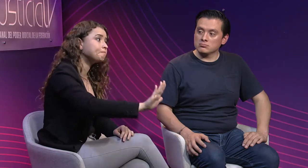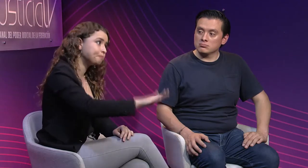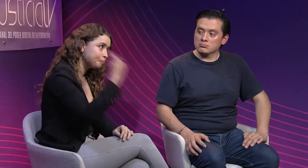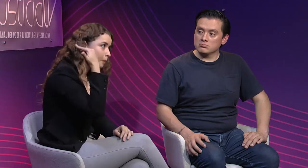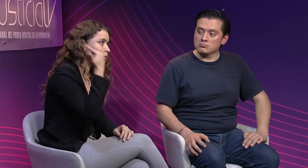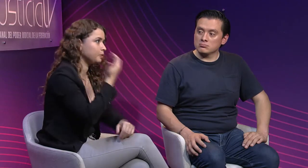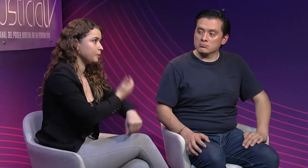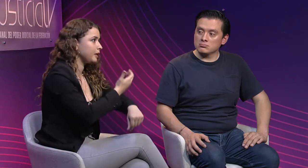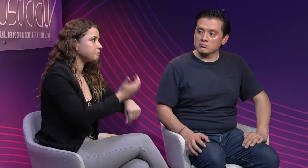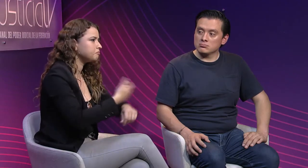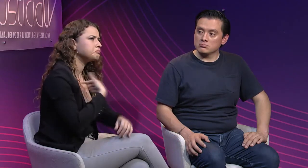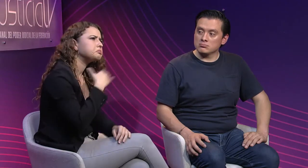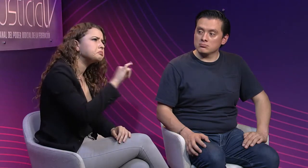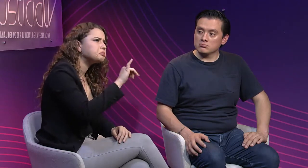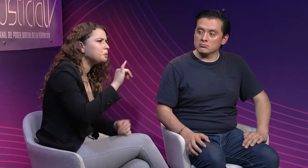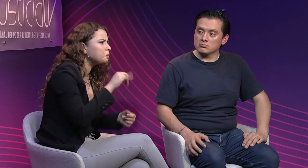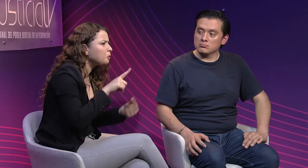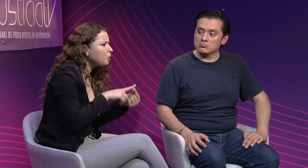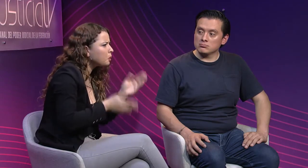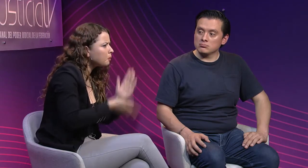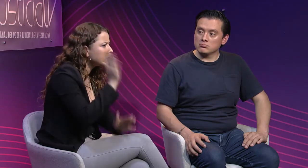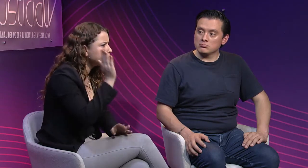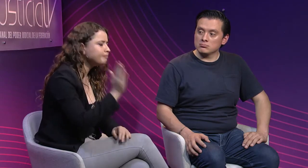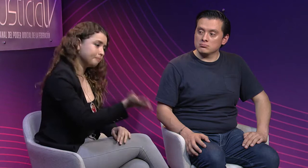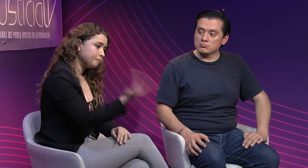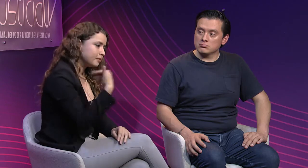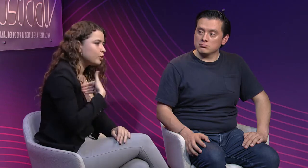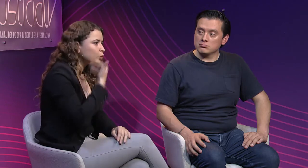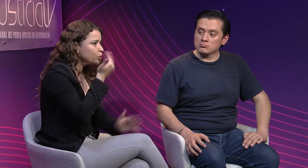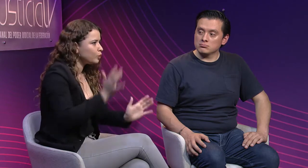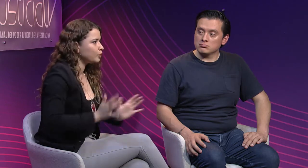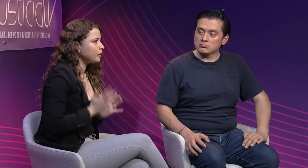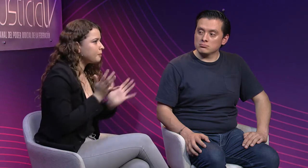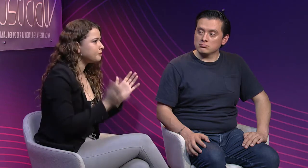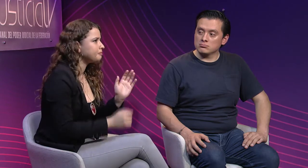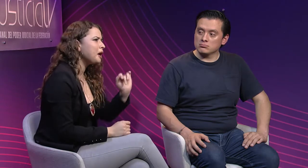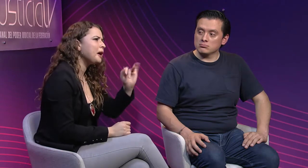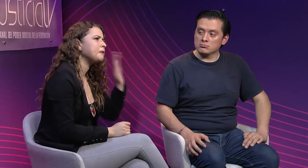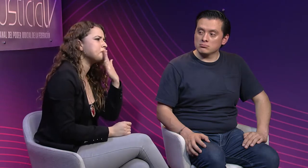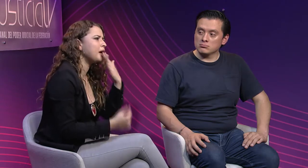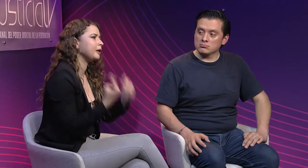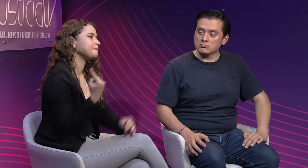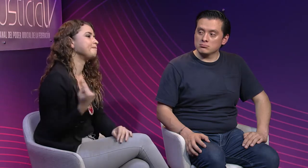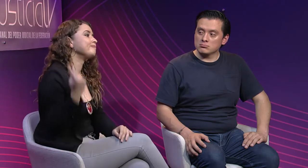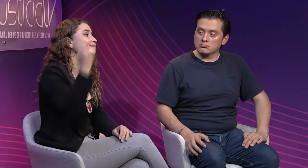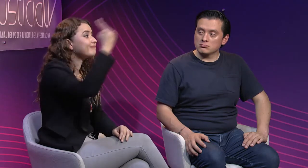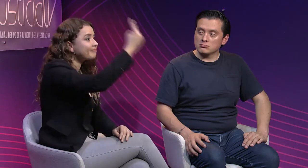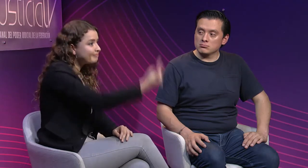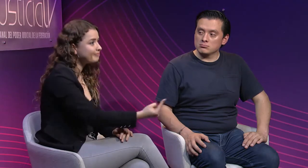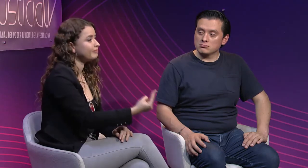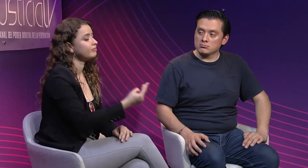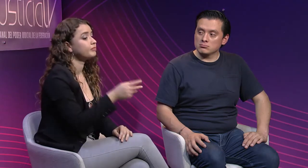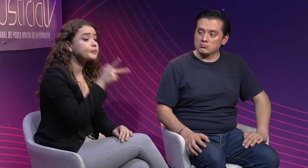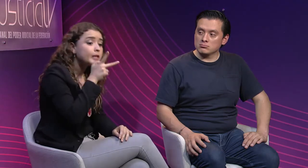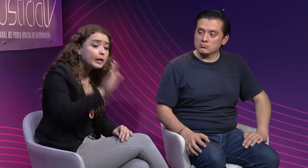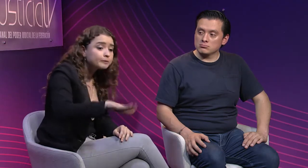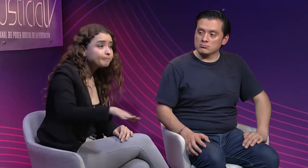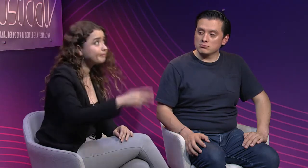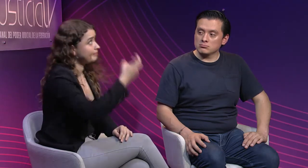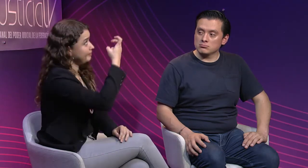sordos. Pero entonces me dijeron, vas a ir a una secundaria de oyentes, ven, quiero que vayas conmigo, ¿no? Me llevaron allá y me